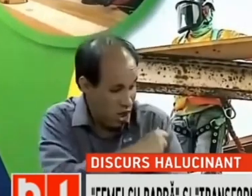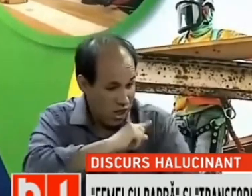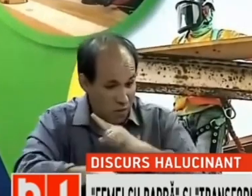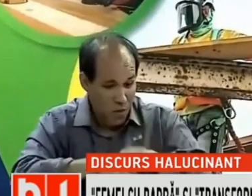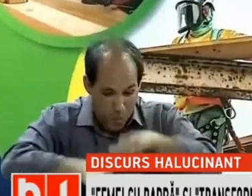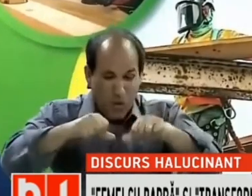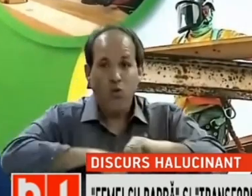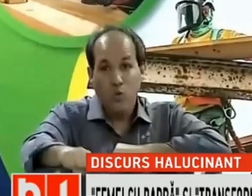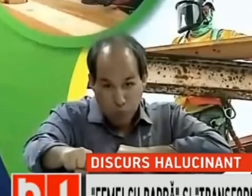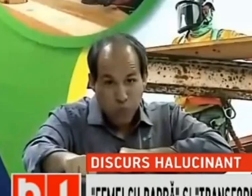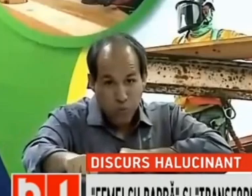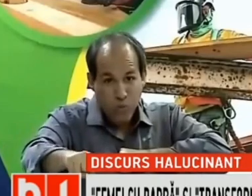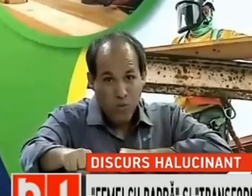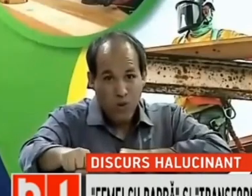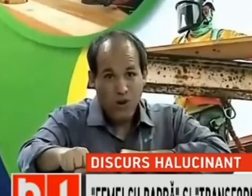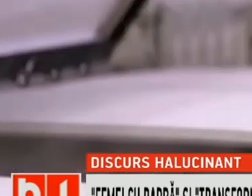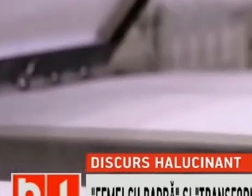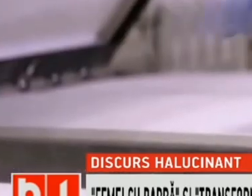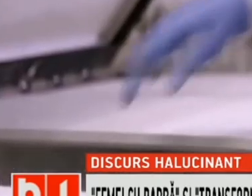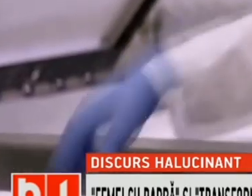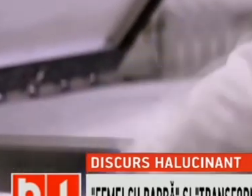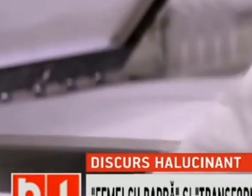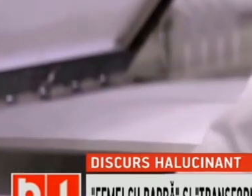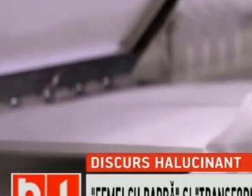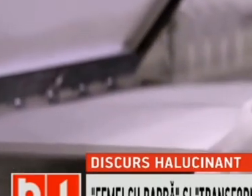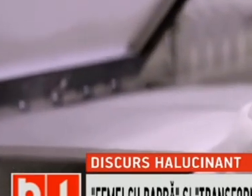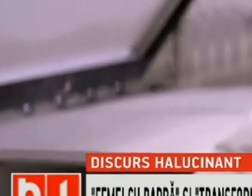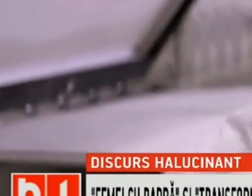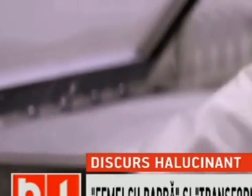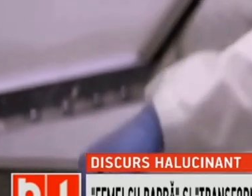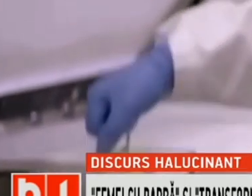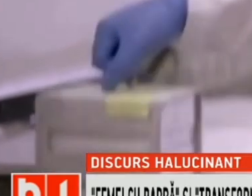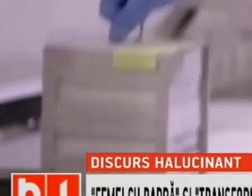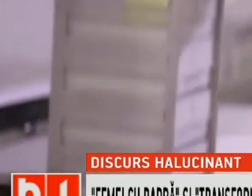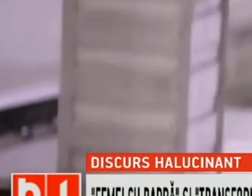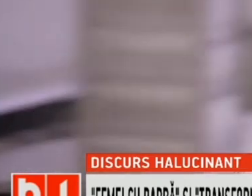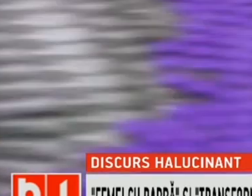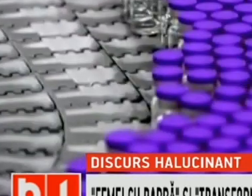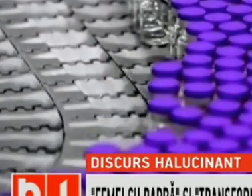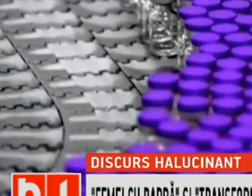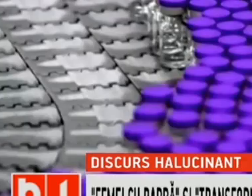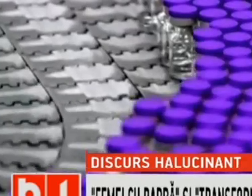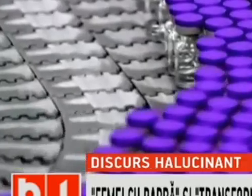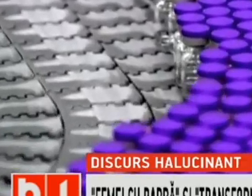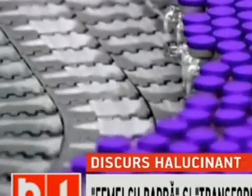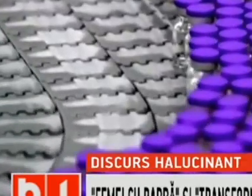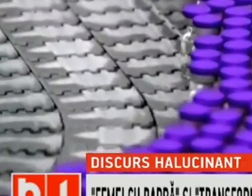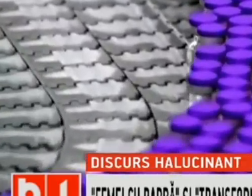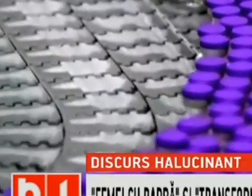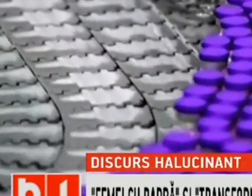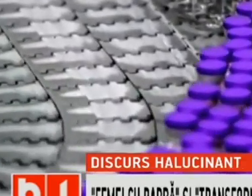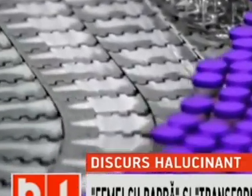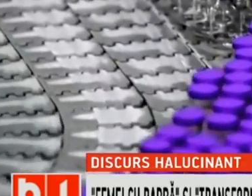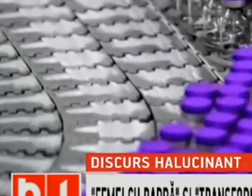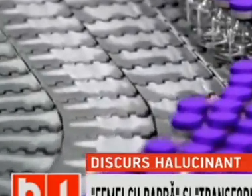orașul Porto seguro bolsonaro sa referit la vaccinul elaborat la campania americană Pfizer în colaborare cu ceea ce sarmale Bio antic